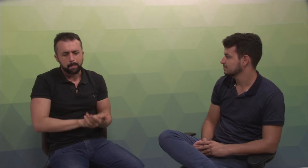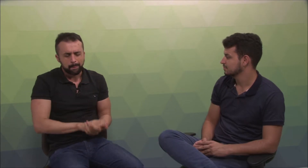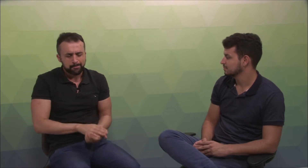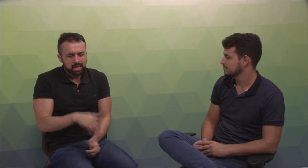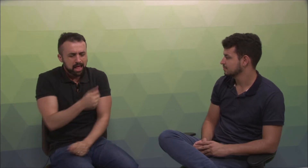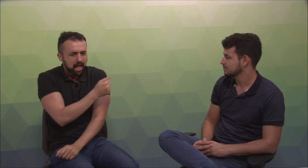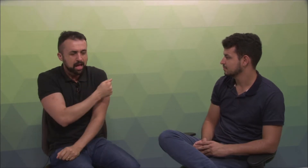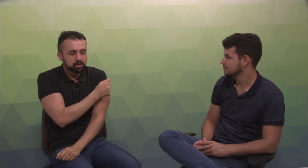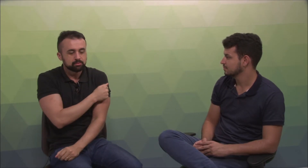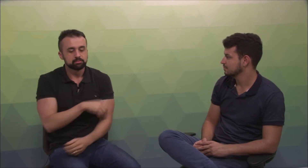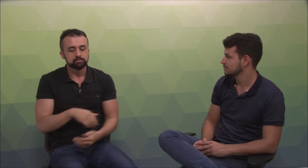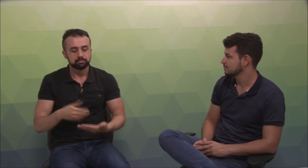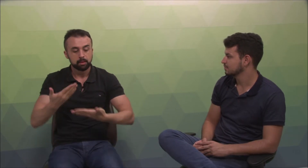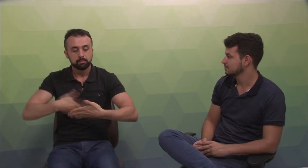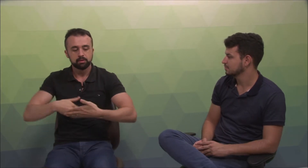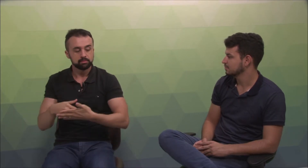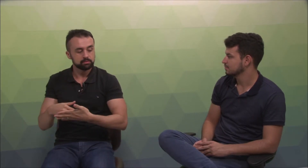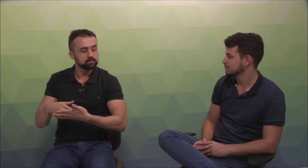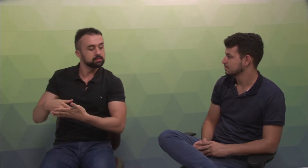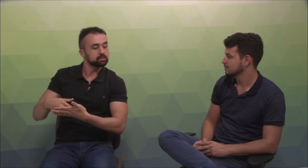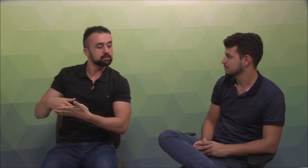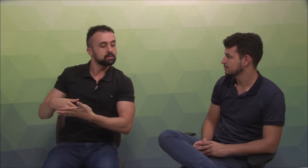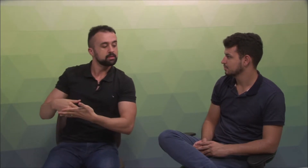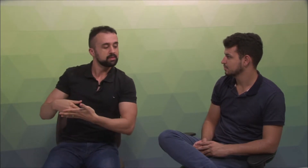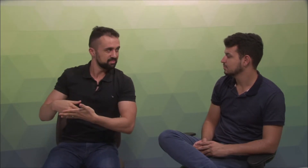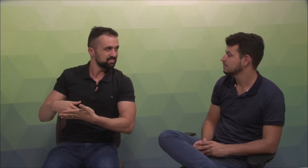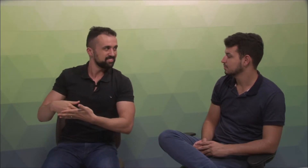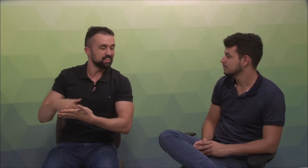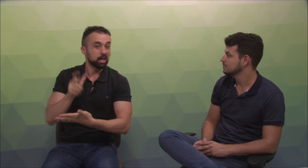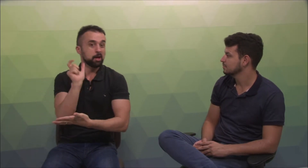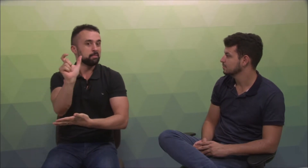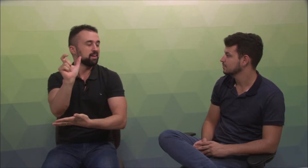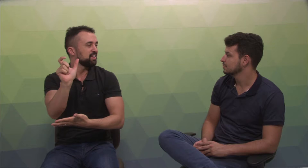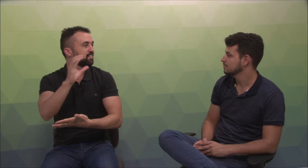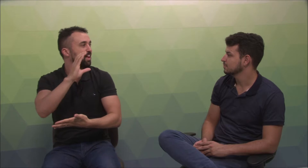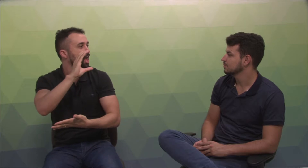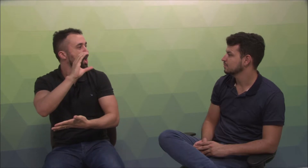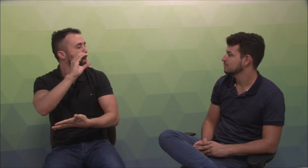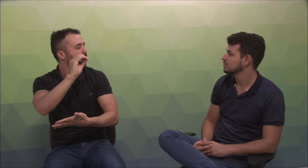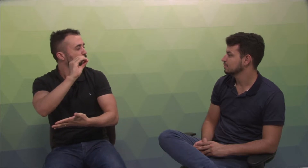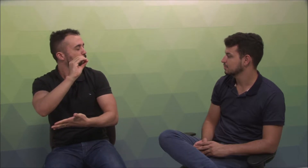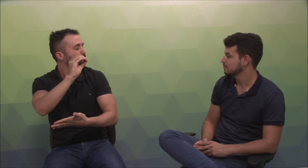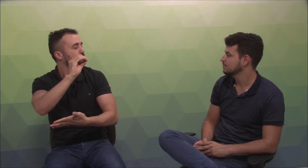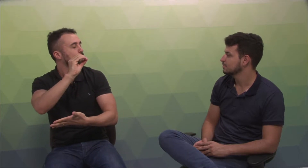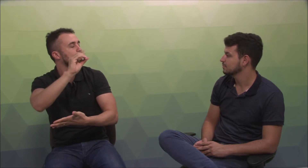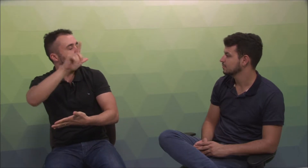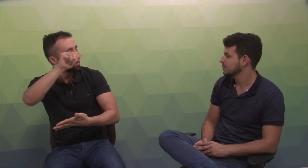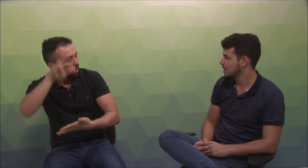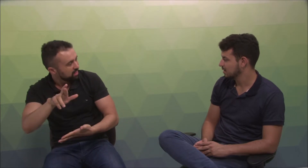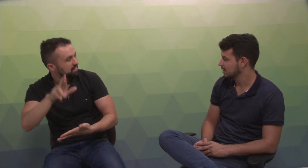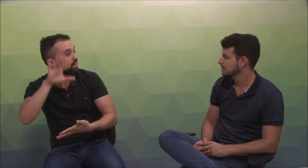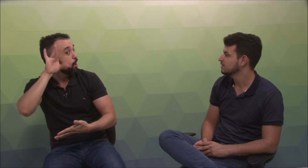em Minas, quando o aluno, durante a prova, tenta olhar as respostas do outro,